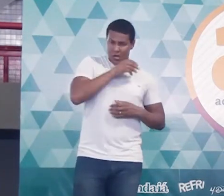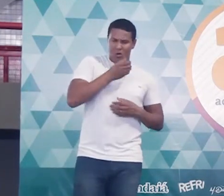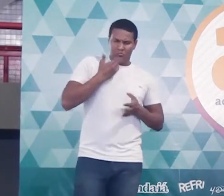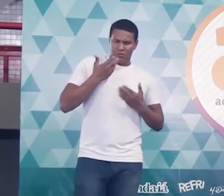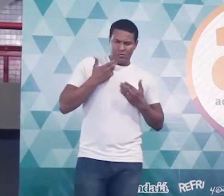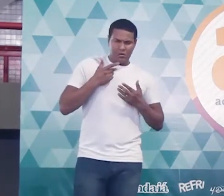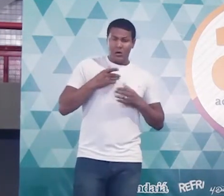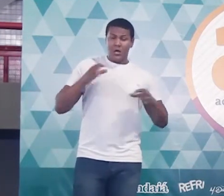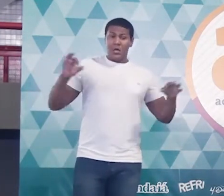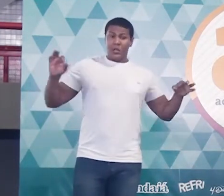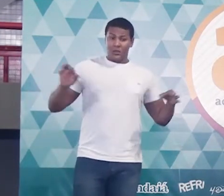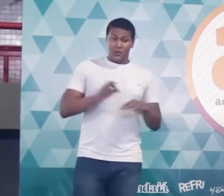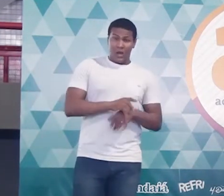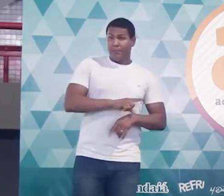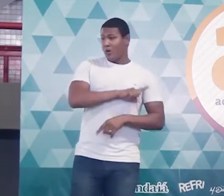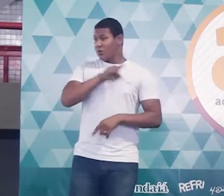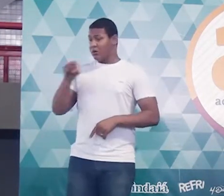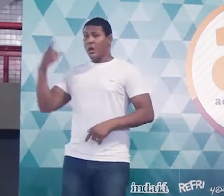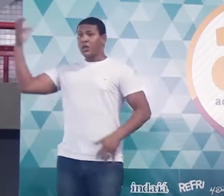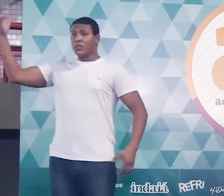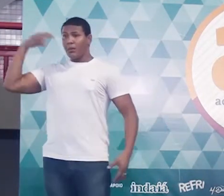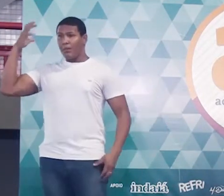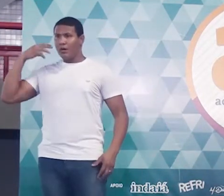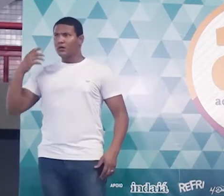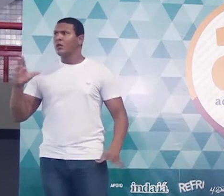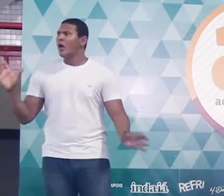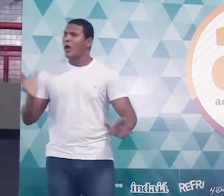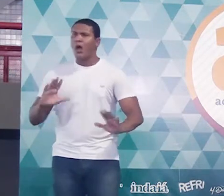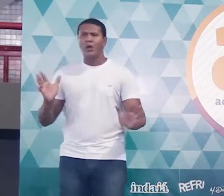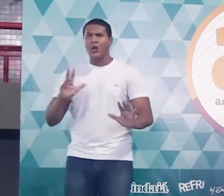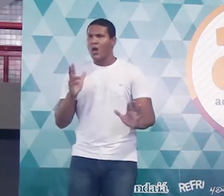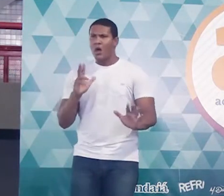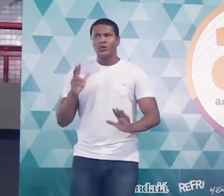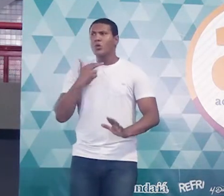dizia que não podia fazer isso não, senão ficava com a boca torta.